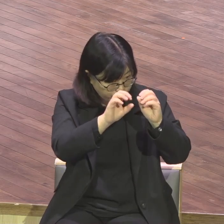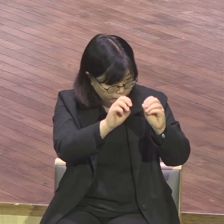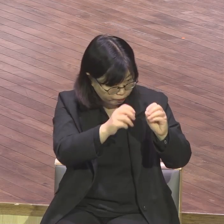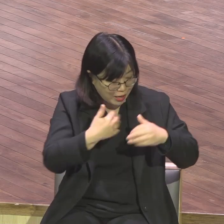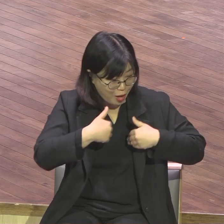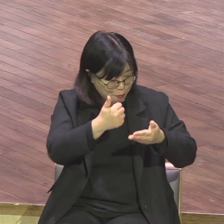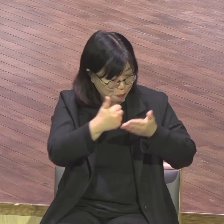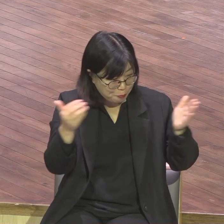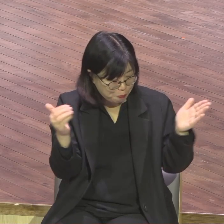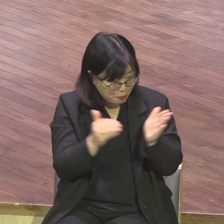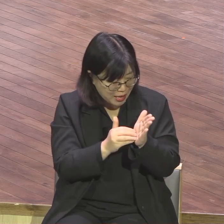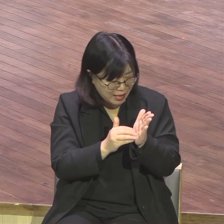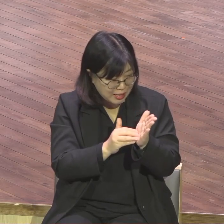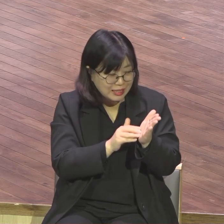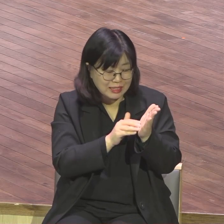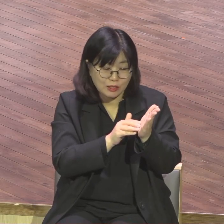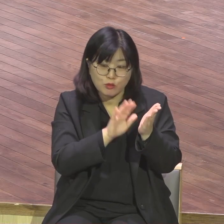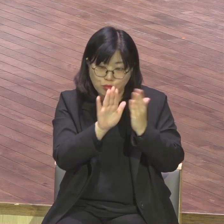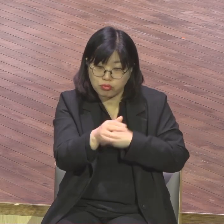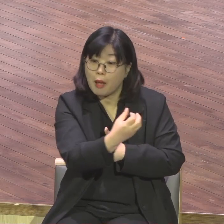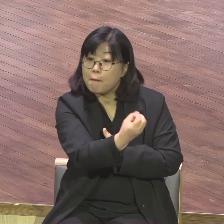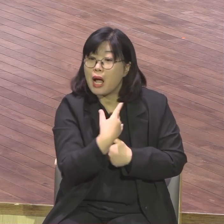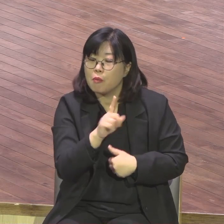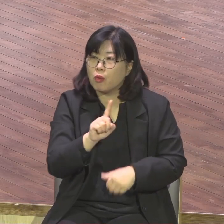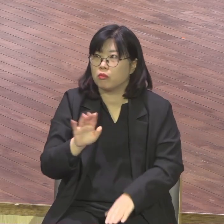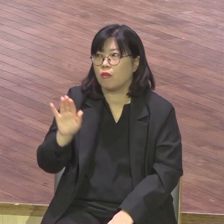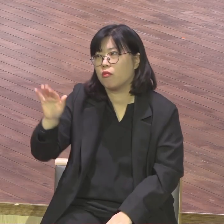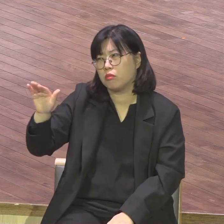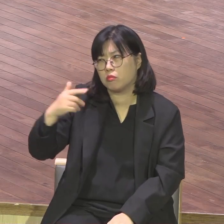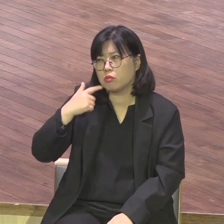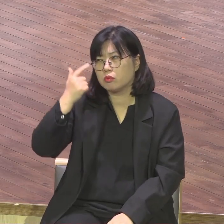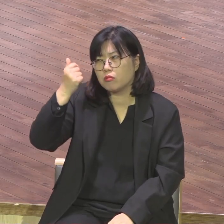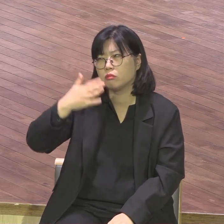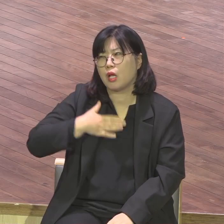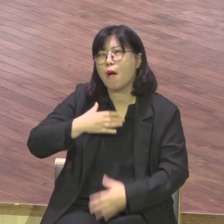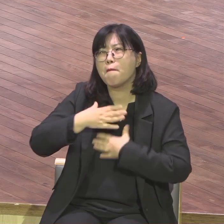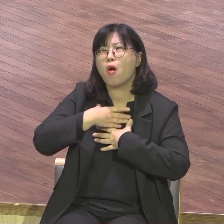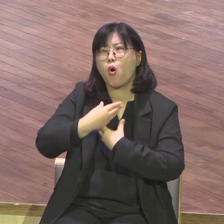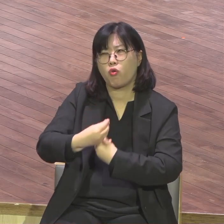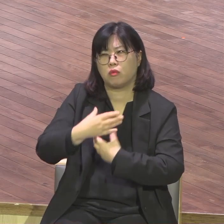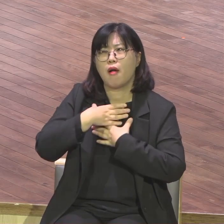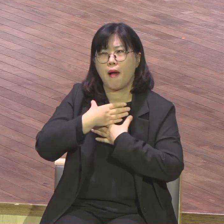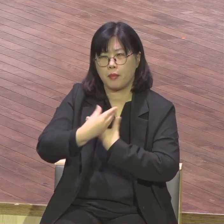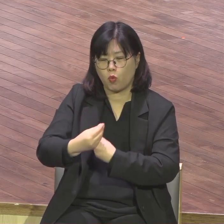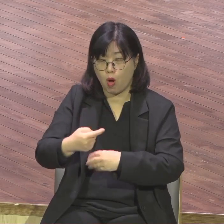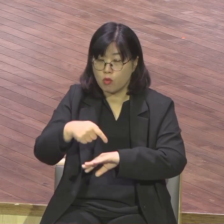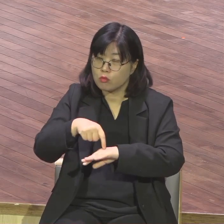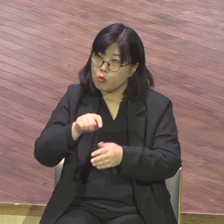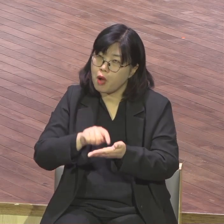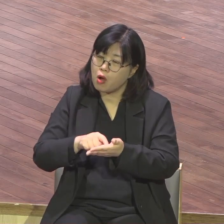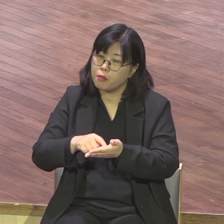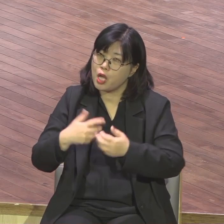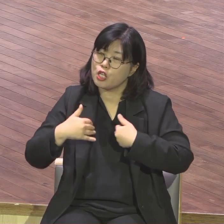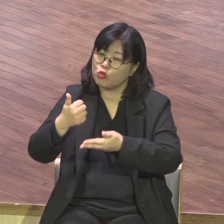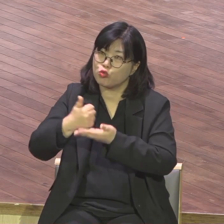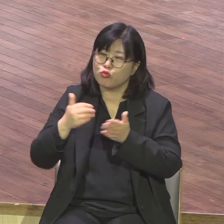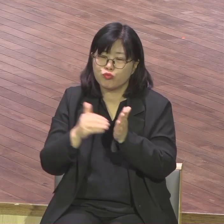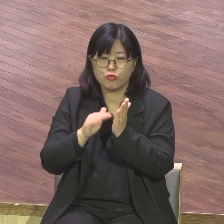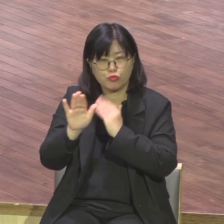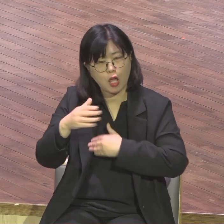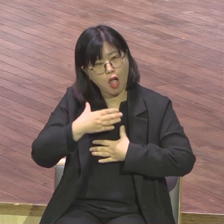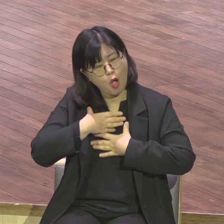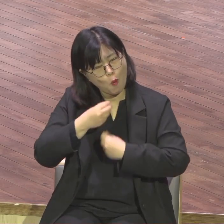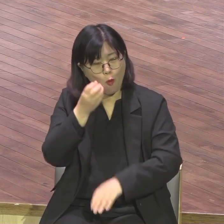교회 나왔더니 내 마음이 왠지 평안합니다. 반대말이 뭐요? 불안 속에 살았는데 늘 원망 불평